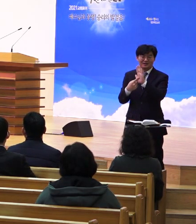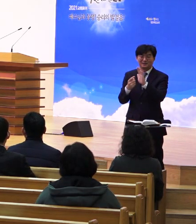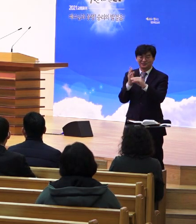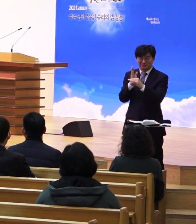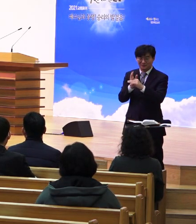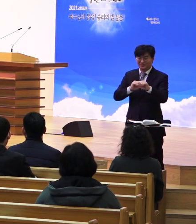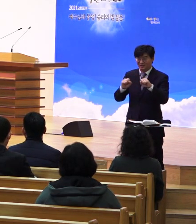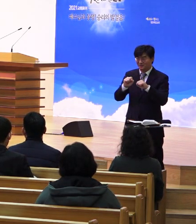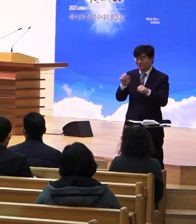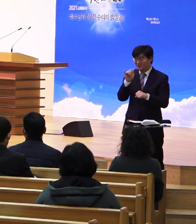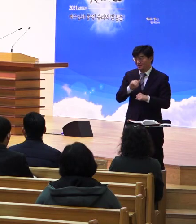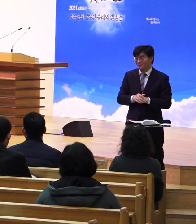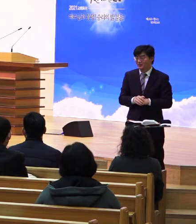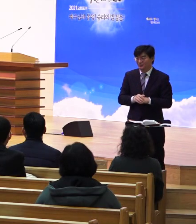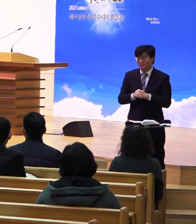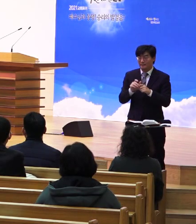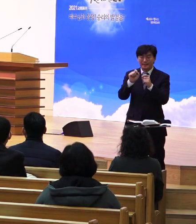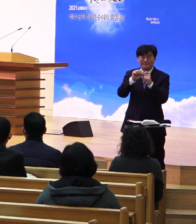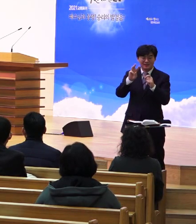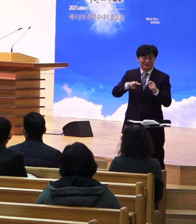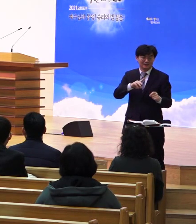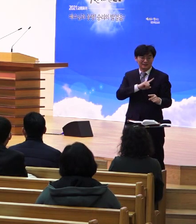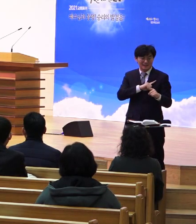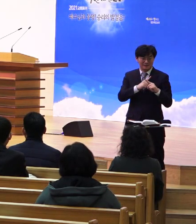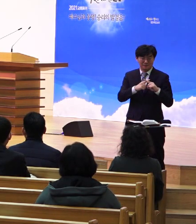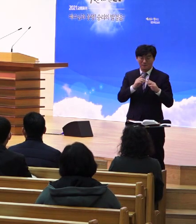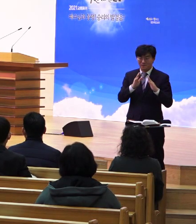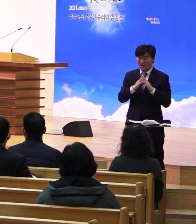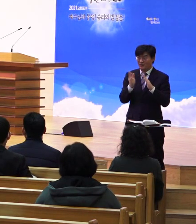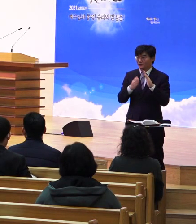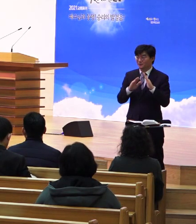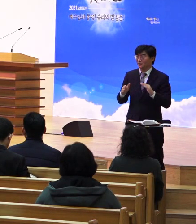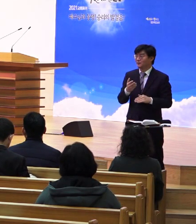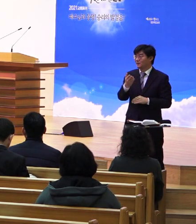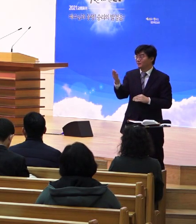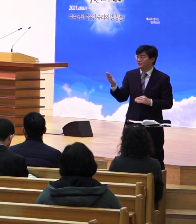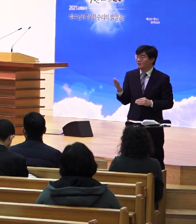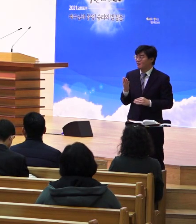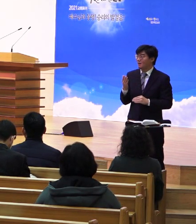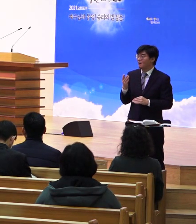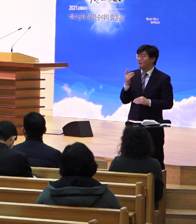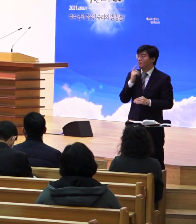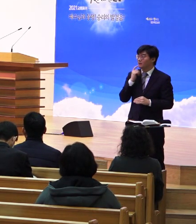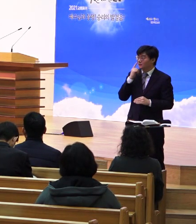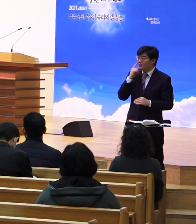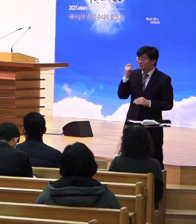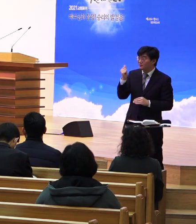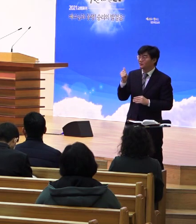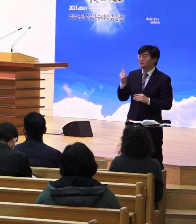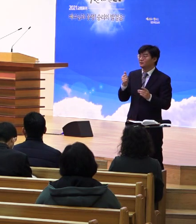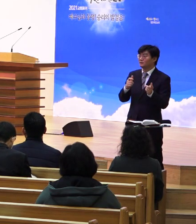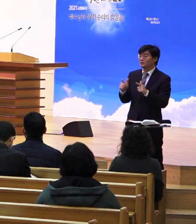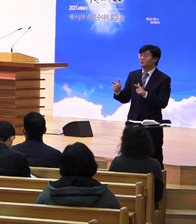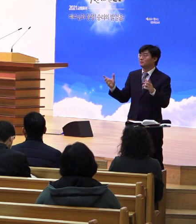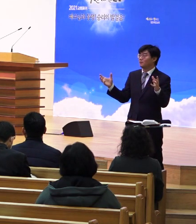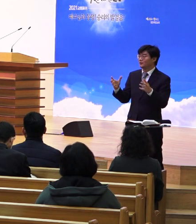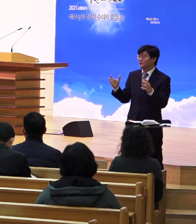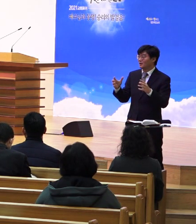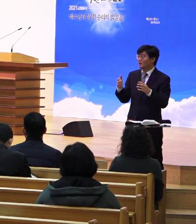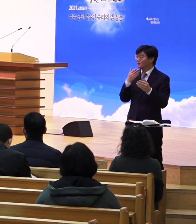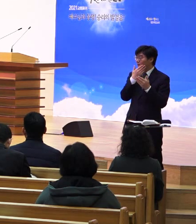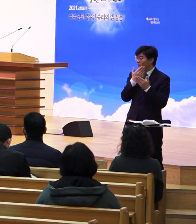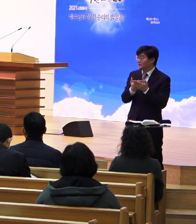우리 영천제일교회 우리 당회원님들, 우리 성도님들, 특별히 우리 목사님들 그렇고요. 이 시간 이렇게 귀한